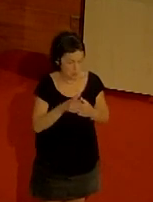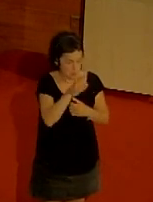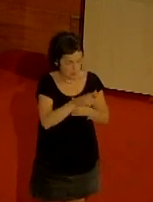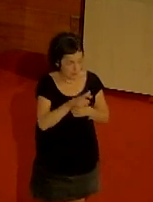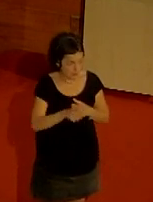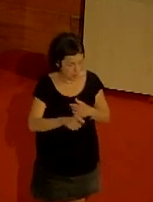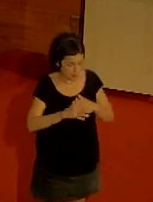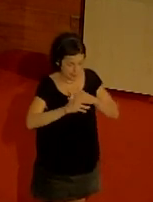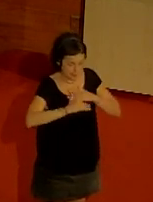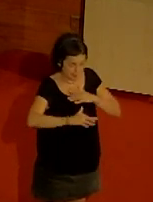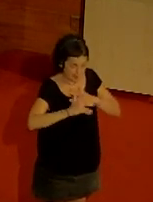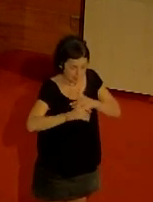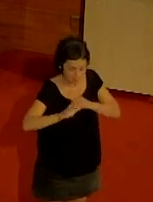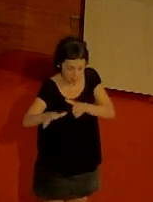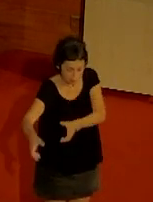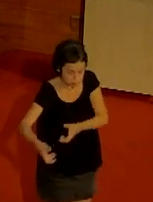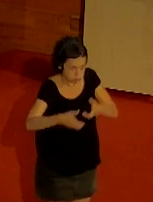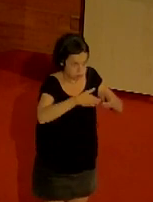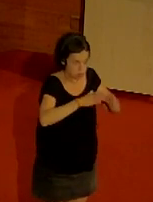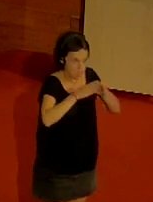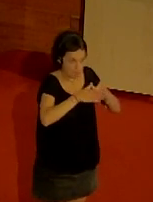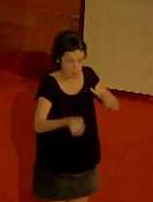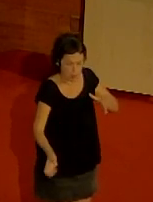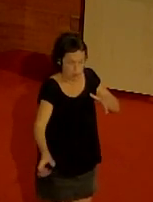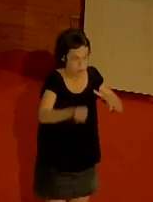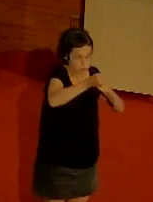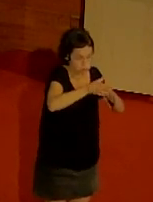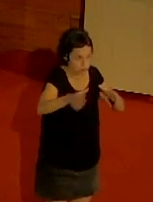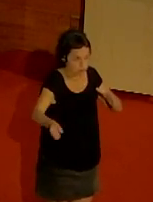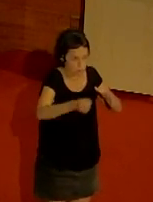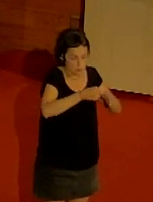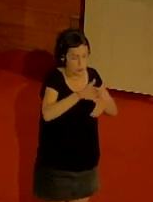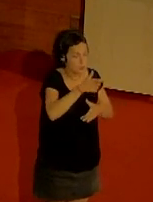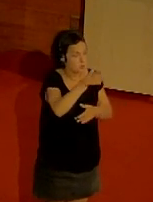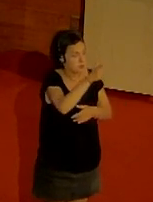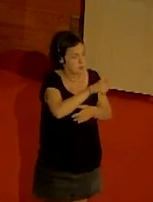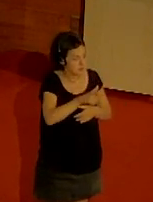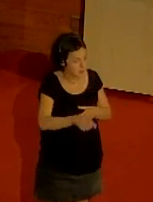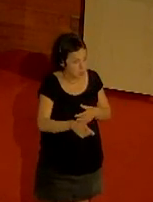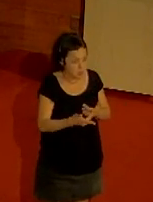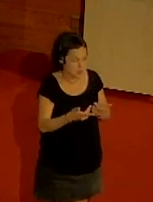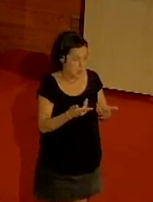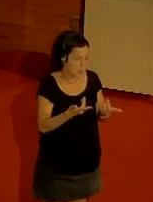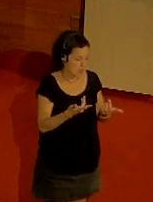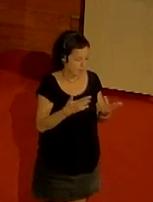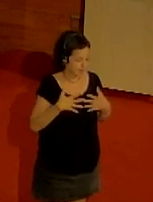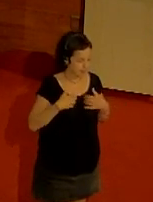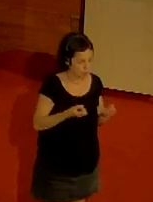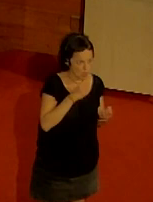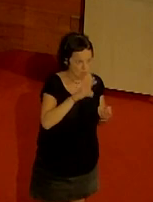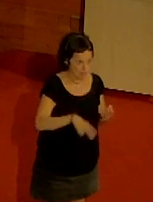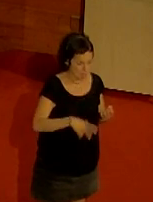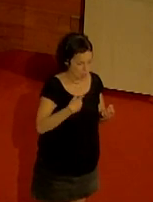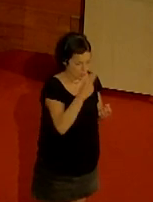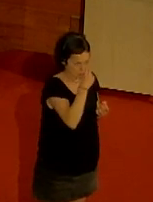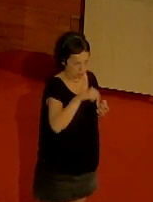meterla en el barco. Y la gente que está peor lo que hacen es ponerla en la clínica para dar atención médica o lo que sea. Y